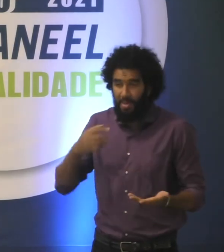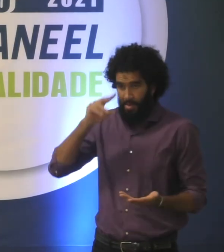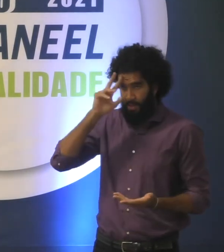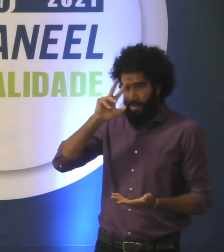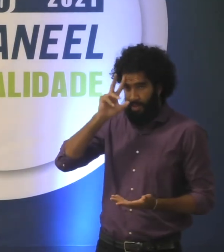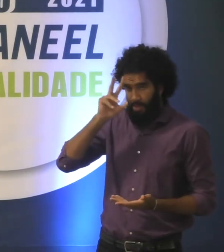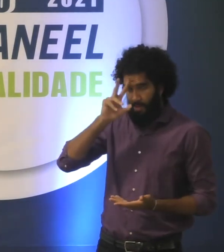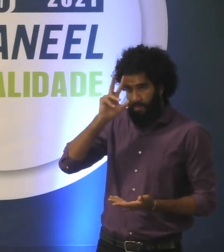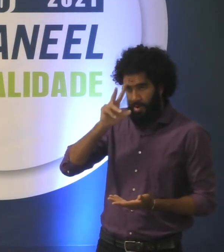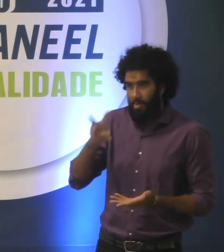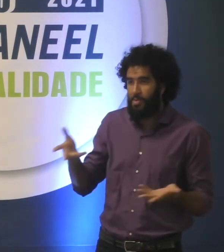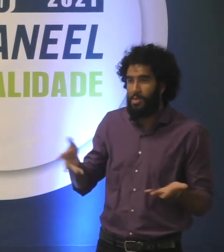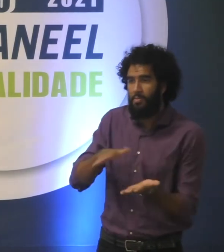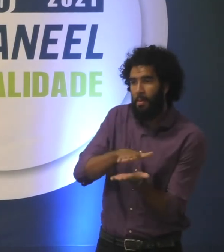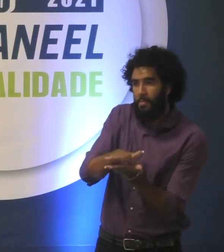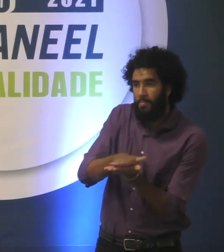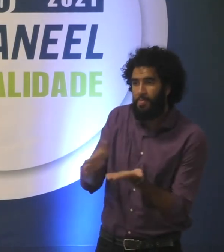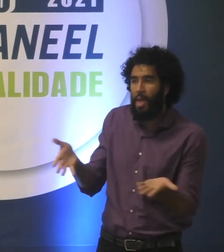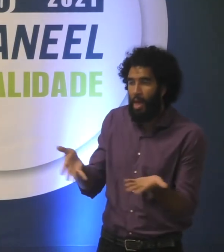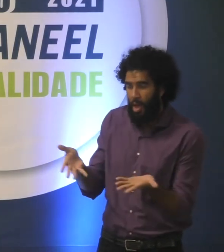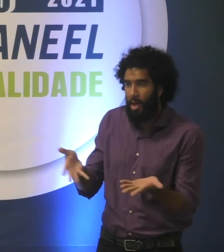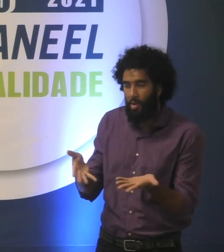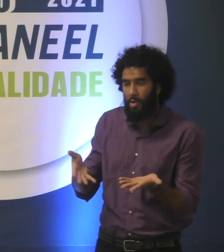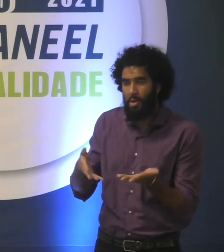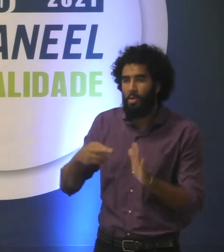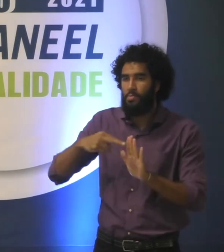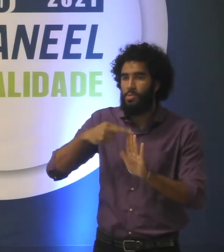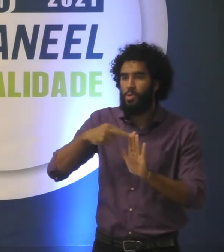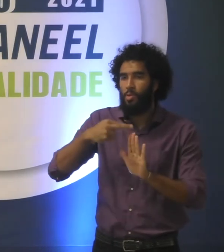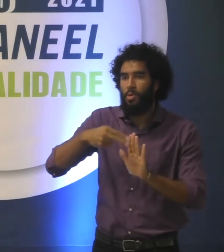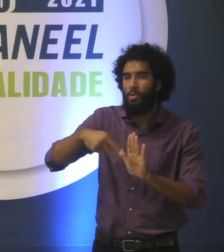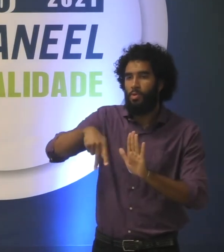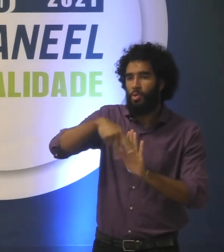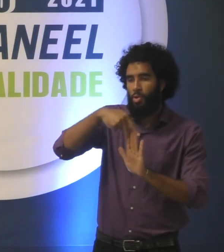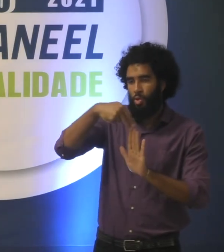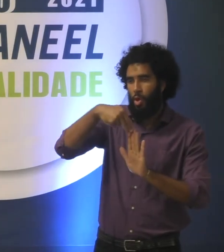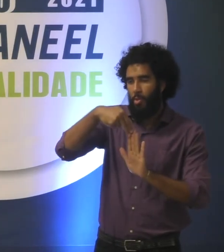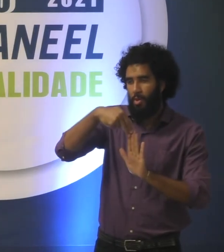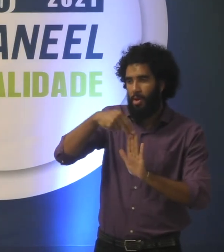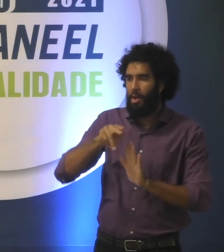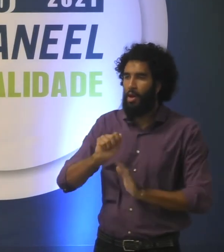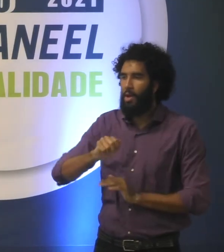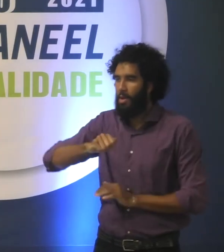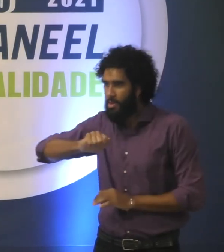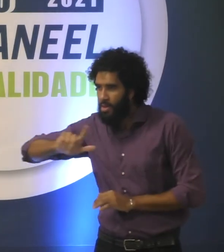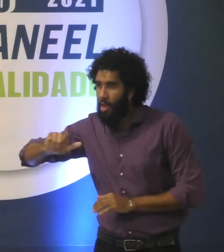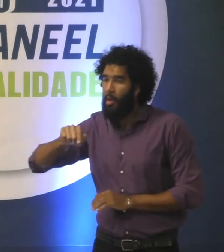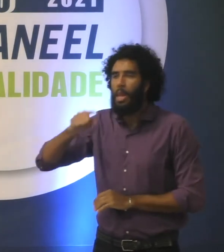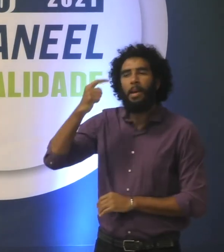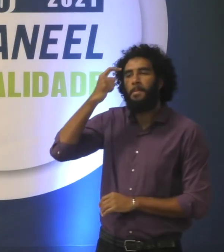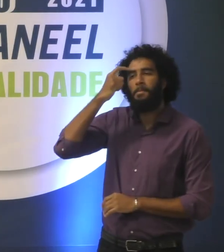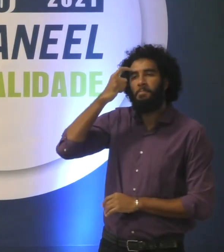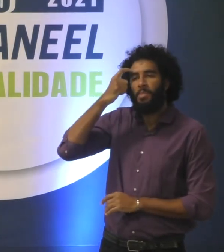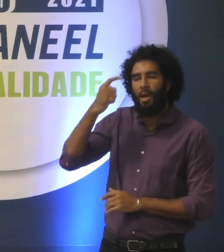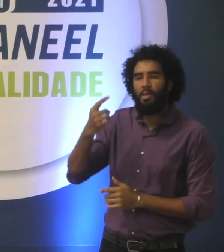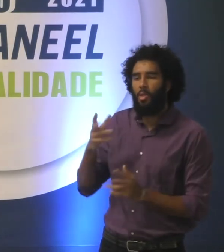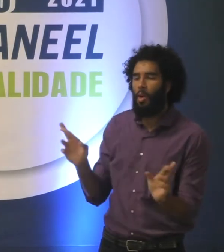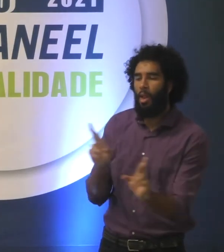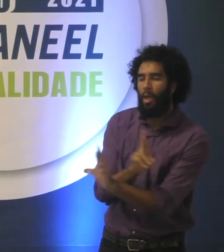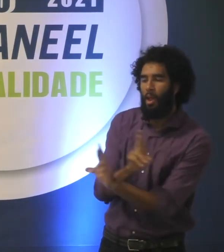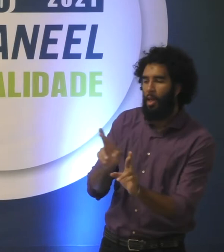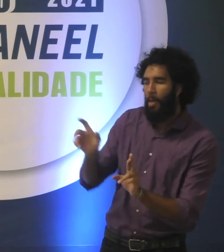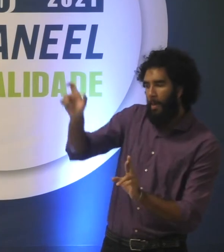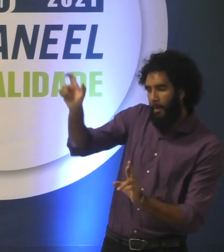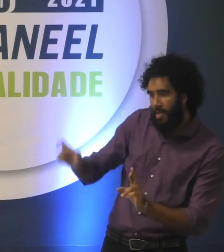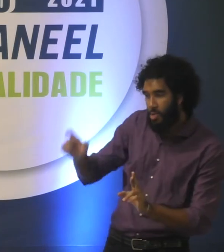a recém-publicada Resolução Normativa 1000 da ANEEL, né, que foi uma iniciativa pensada para essa relação com o consumidor,